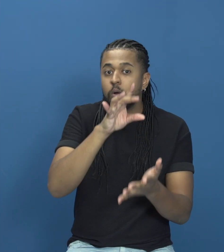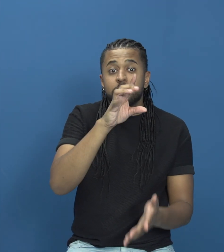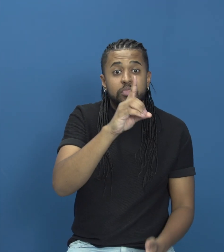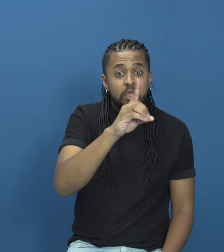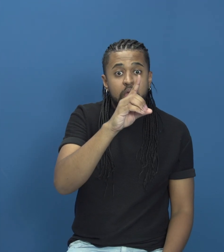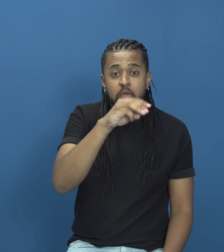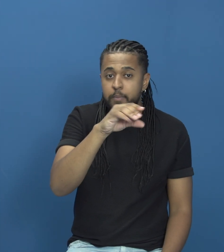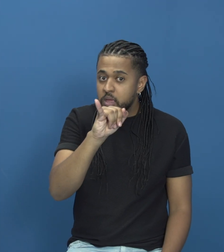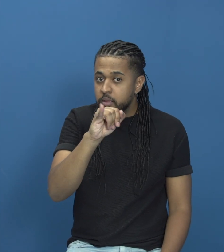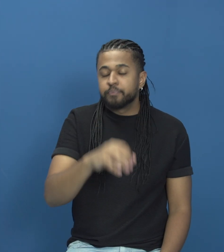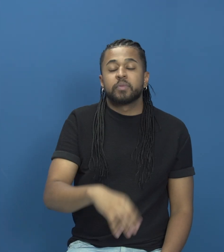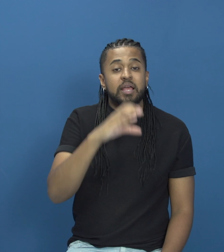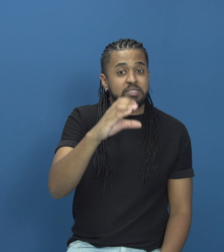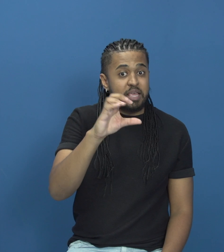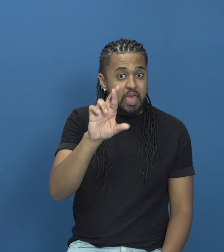DNI,